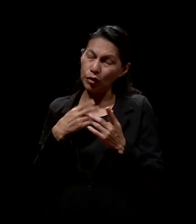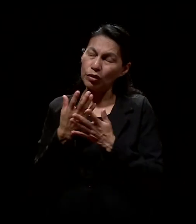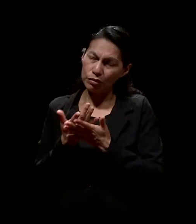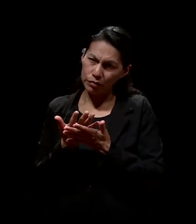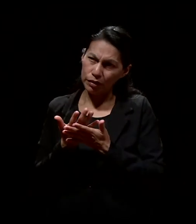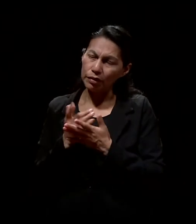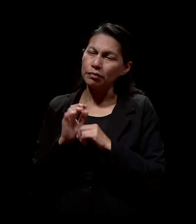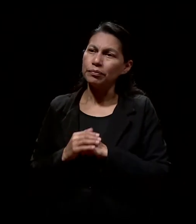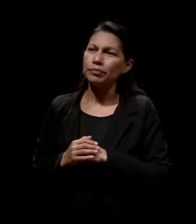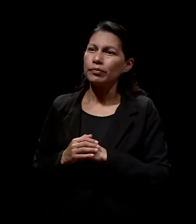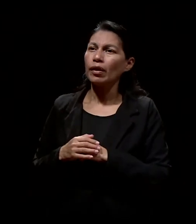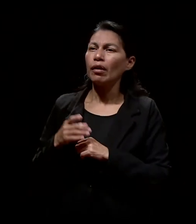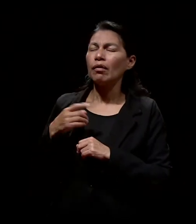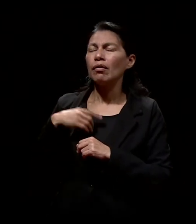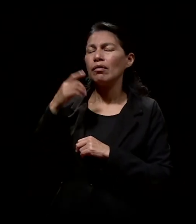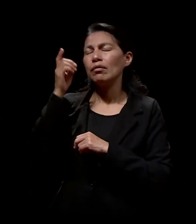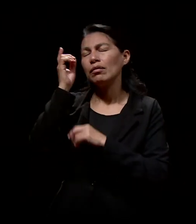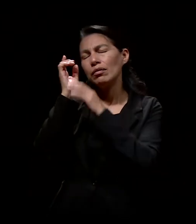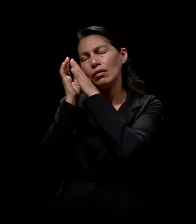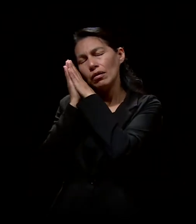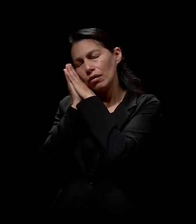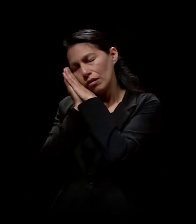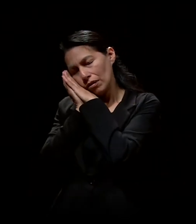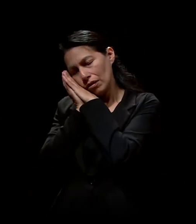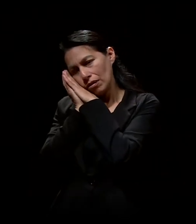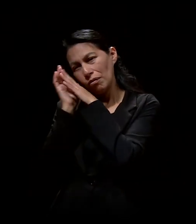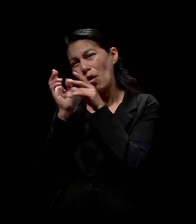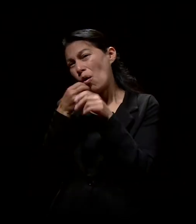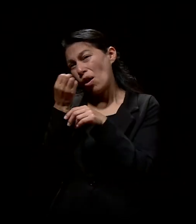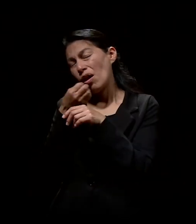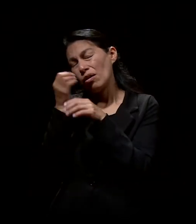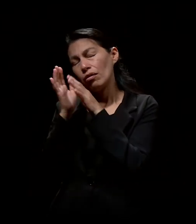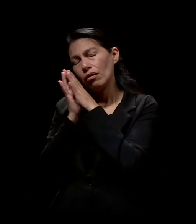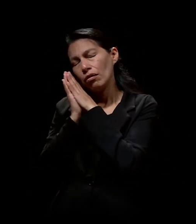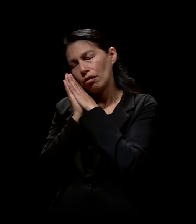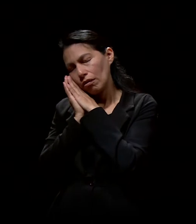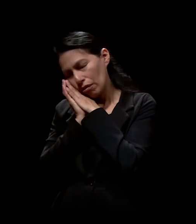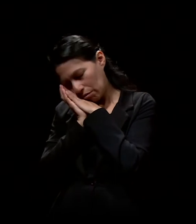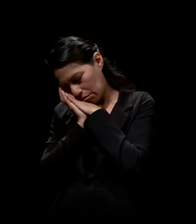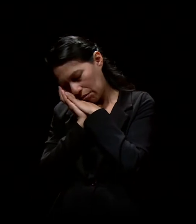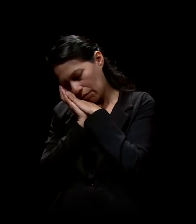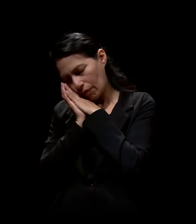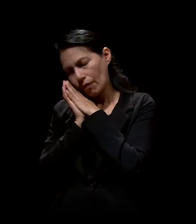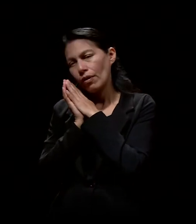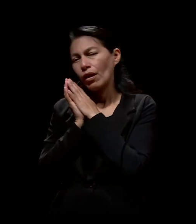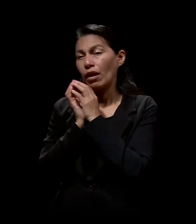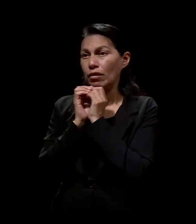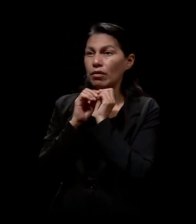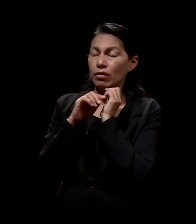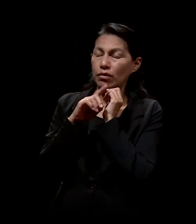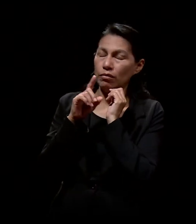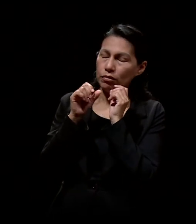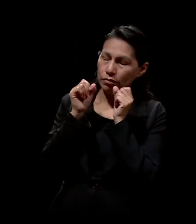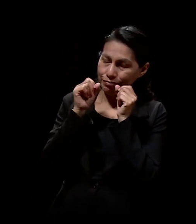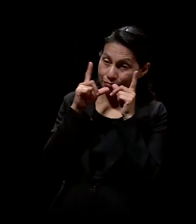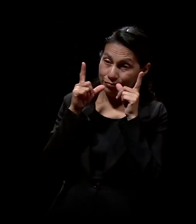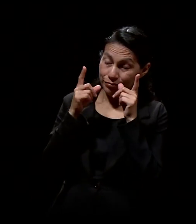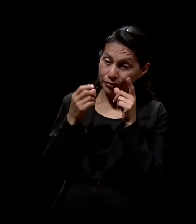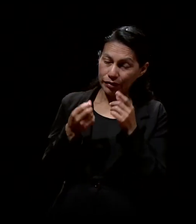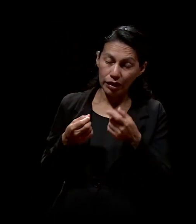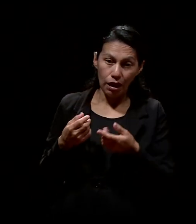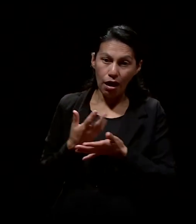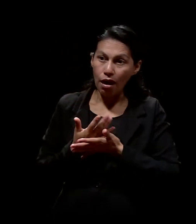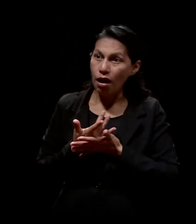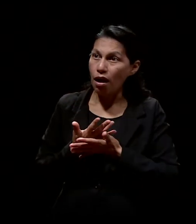Me dormí, no supe a qué horas me dormí, pero quedé dormida hablando con Dios. Y el otro día me levanté con esa esperanza